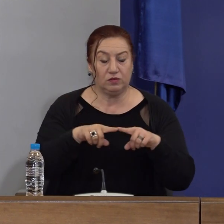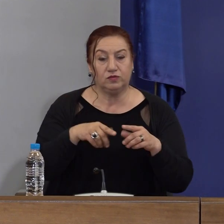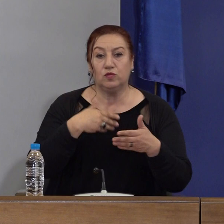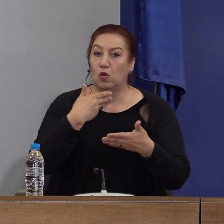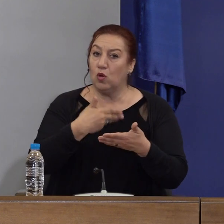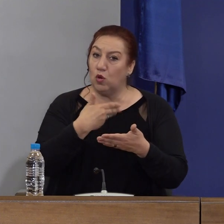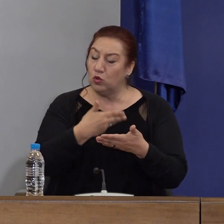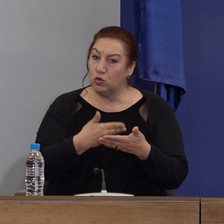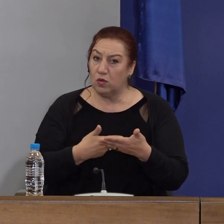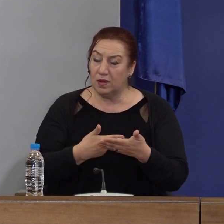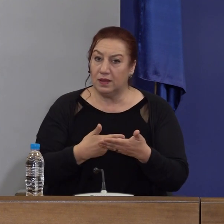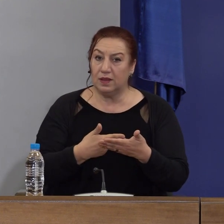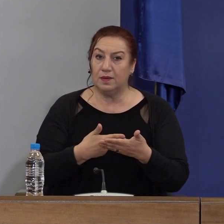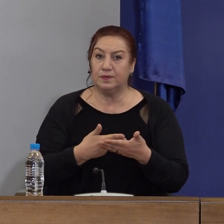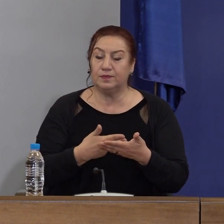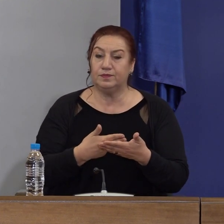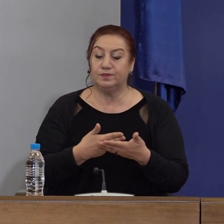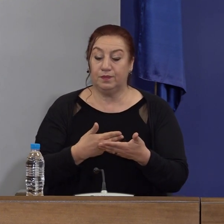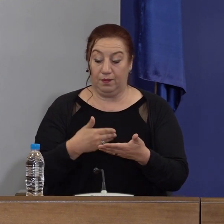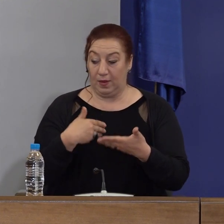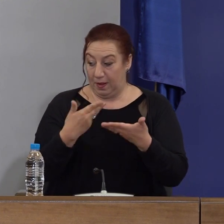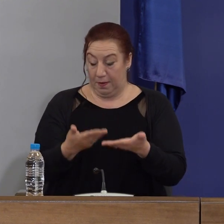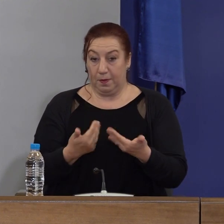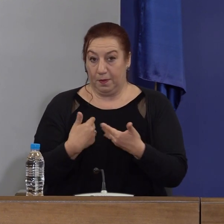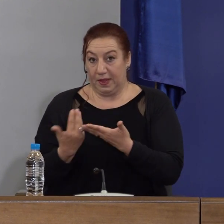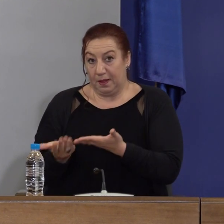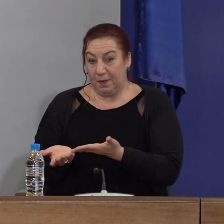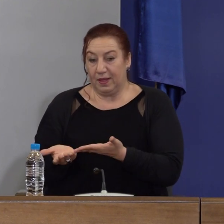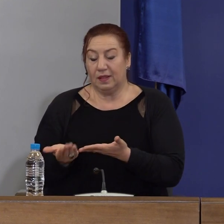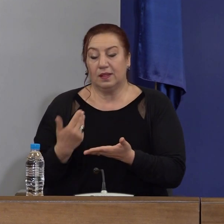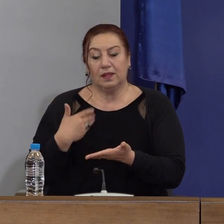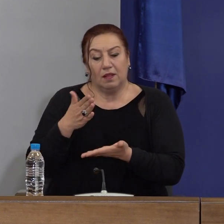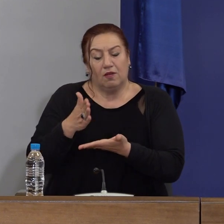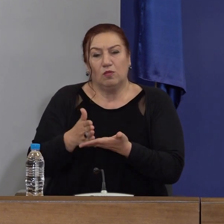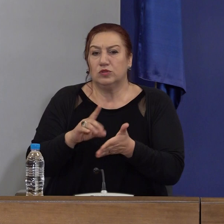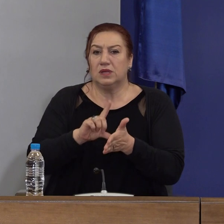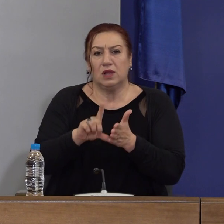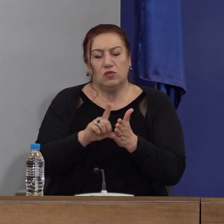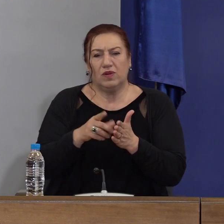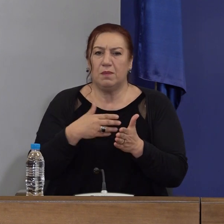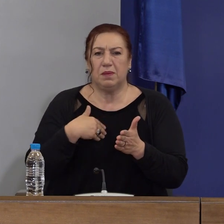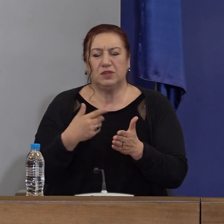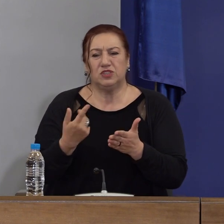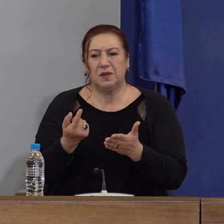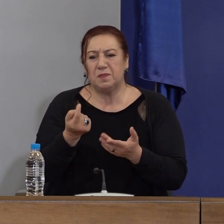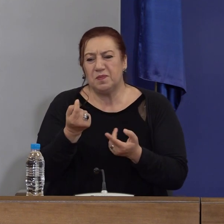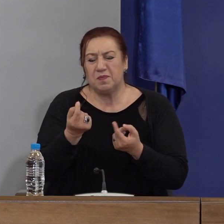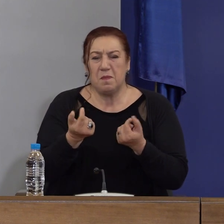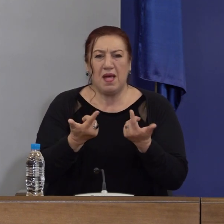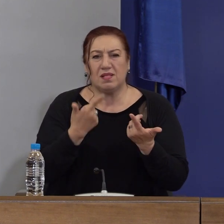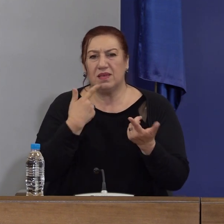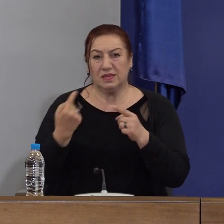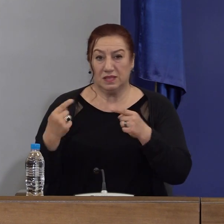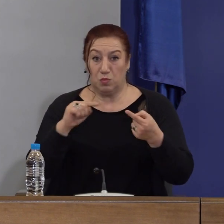Докладът е пред мен, понеже в последно време възникнаха някакви спорове или съмнения,